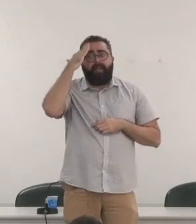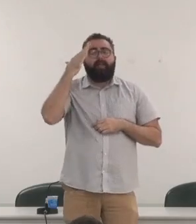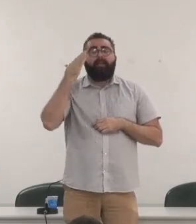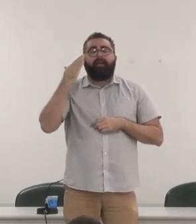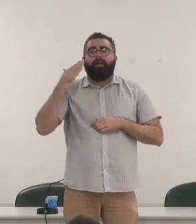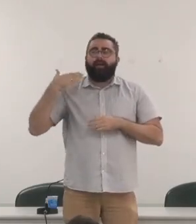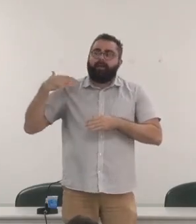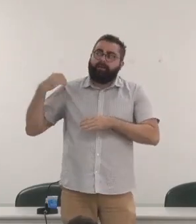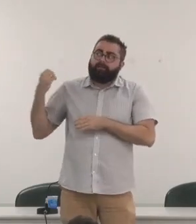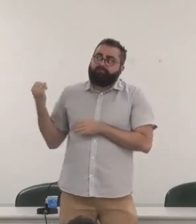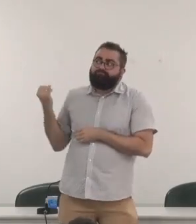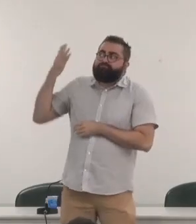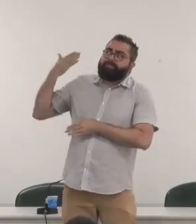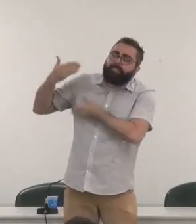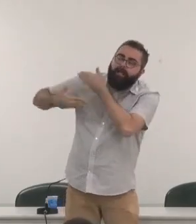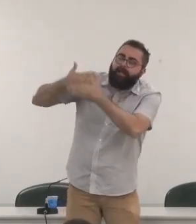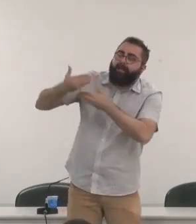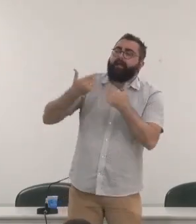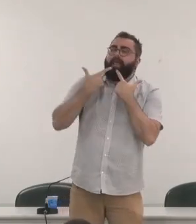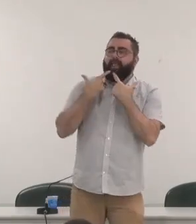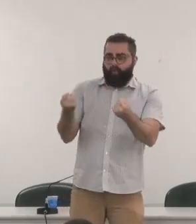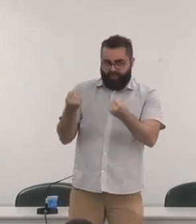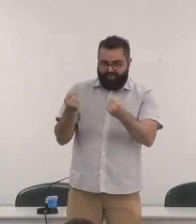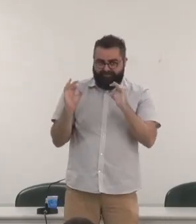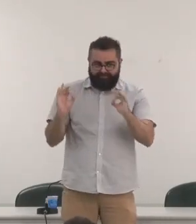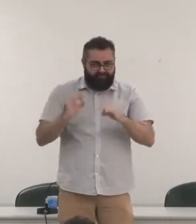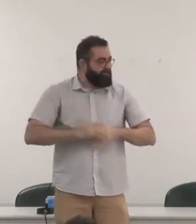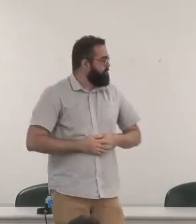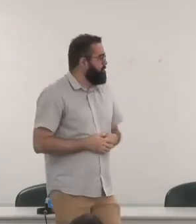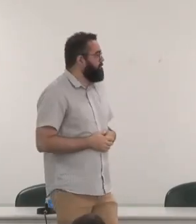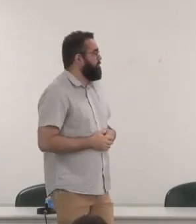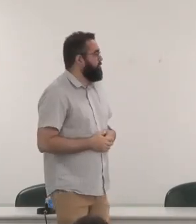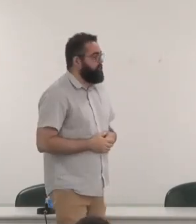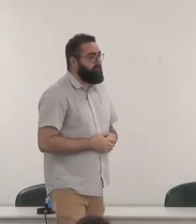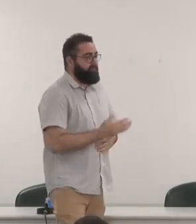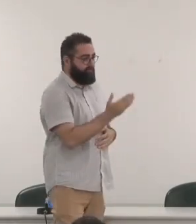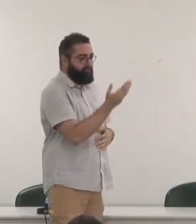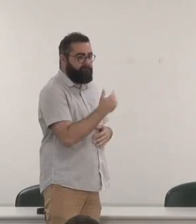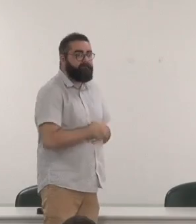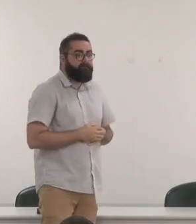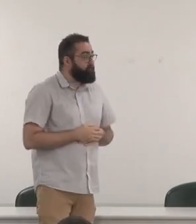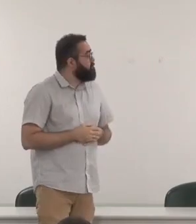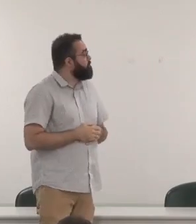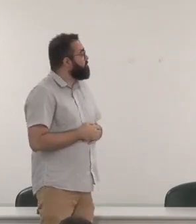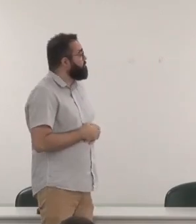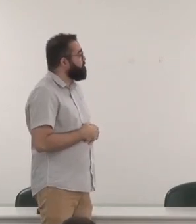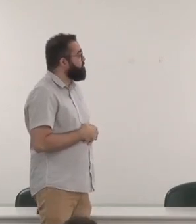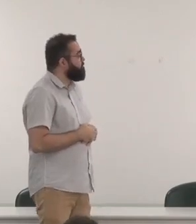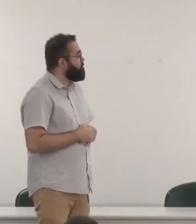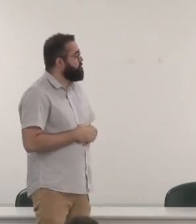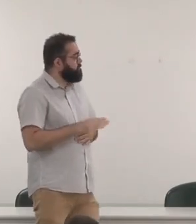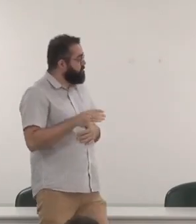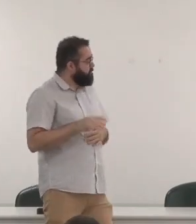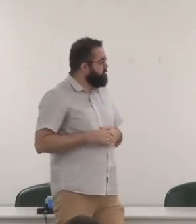E como que essas línguas de sinais emergentes podem ajudar nas pesquisas linguísticas, né, ao nosso conhecimento